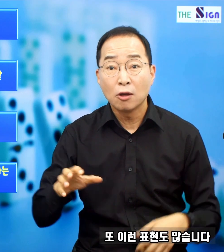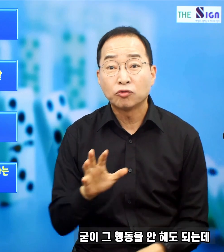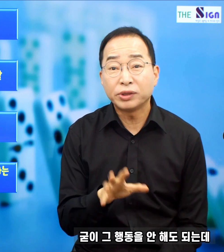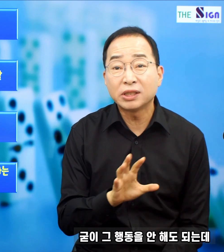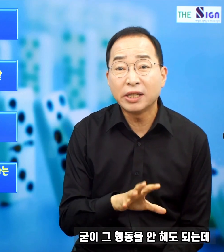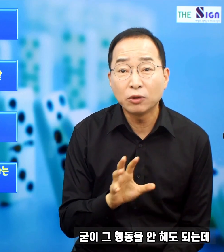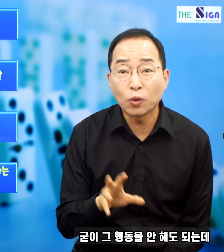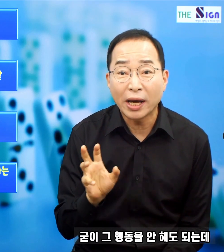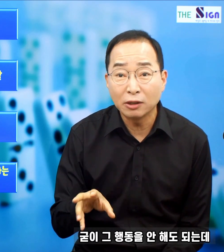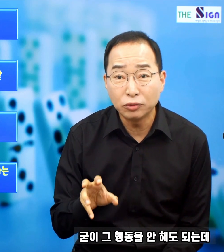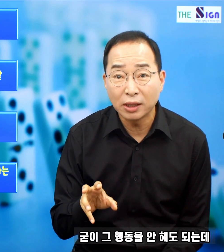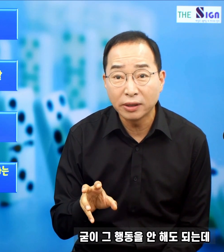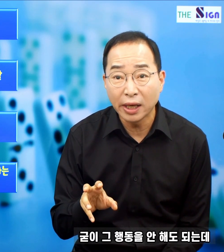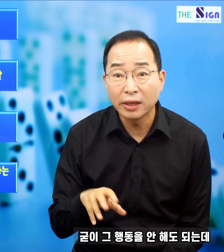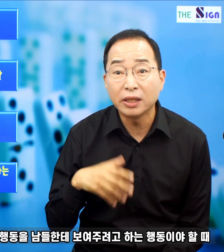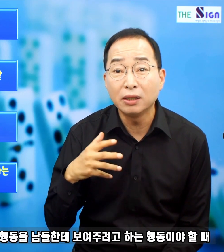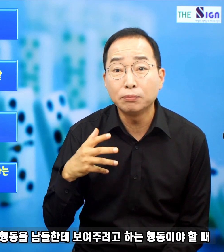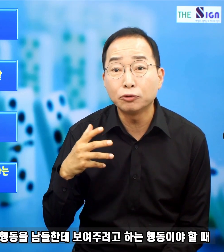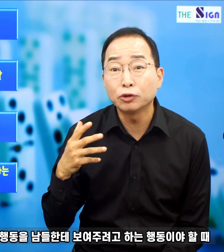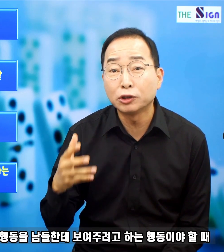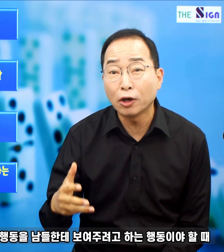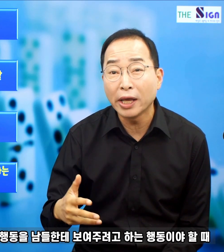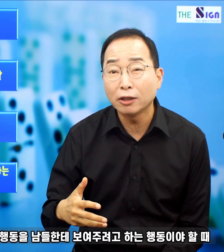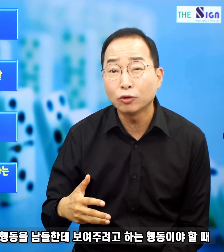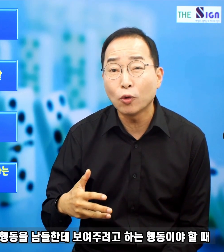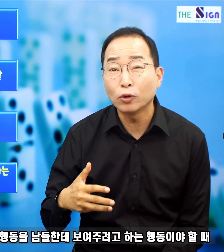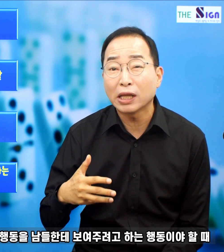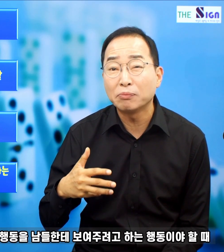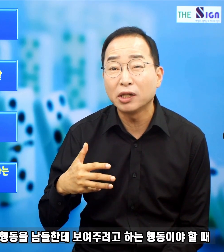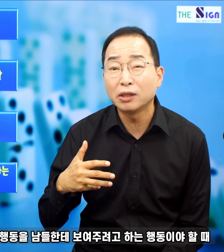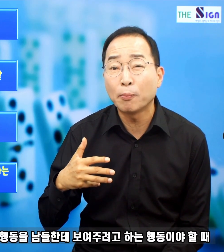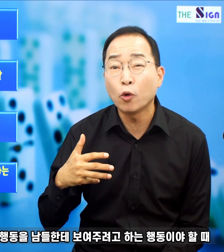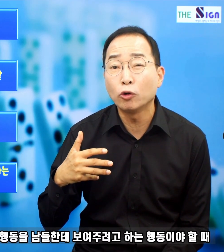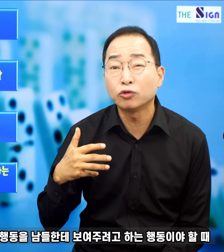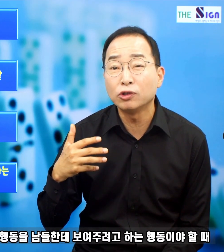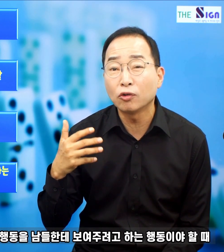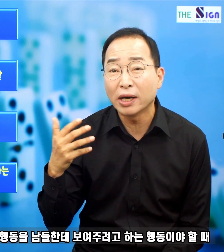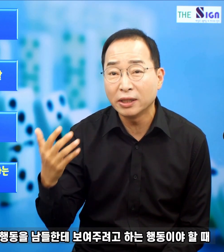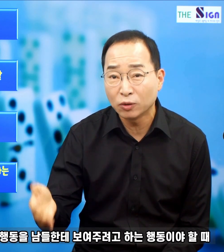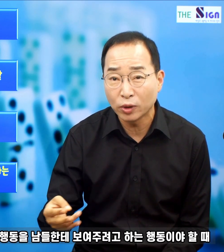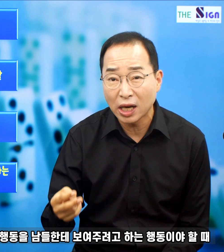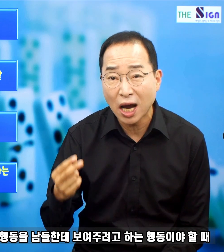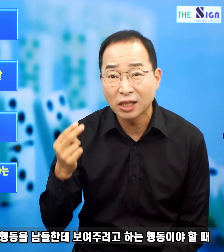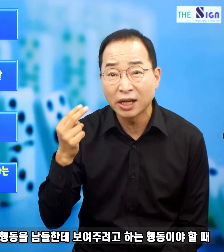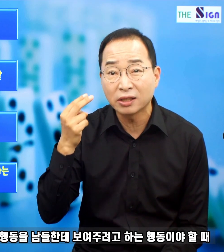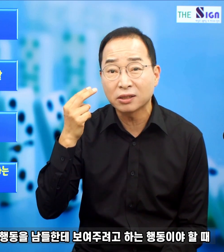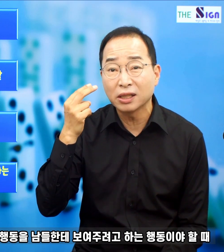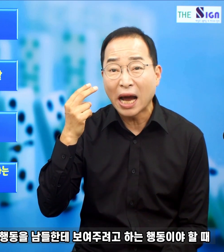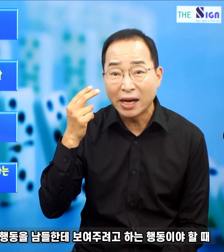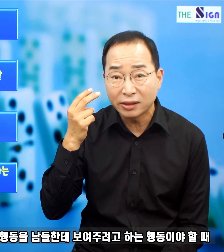굳이 그 행동을 안 해도 되는데 일부러 그런 행동을 남들한테 보여주려고 하는 행동이야 할